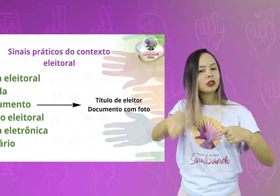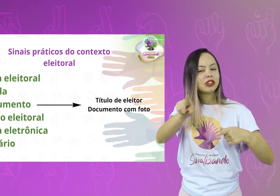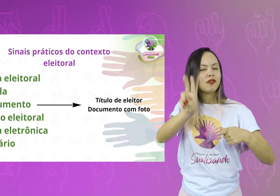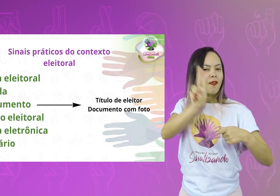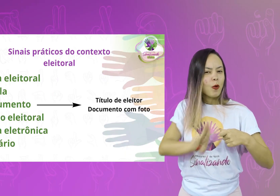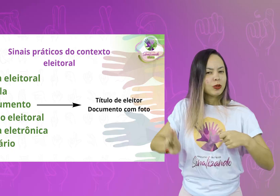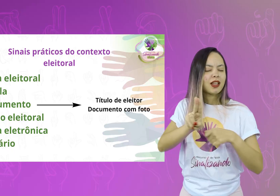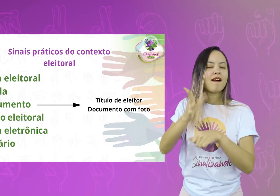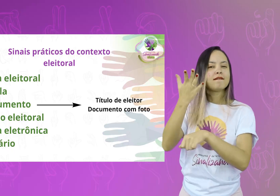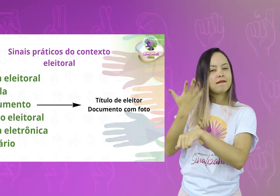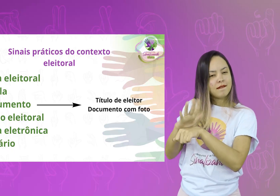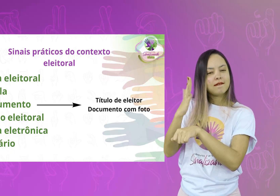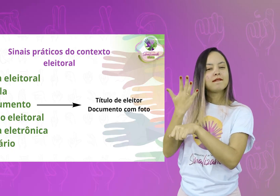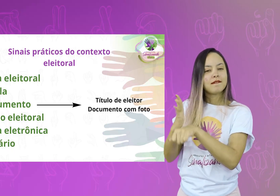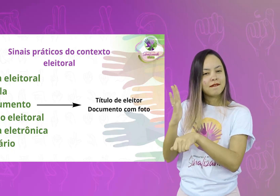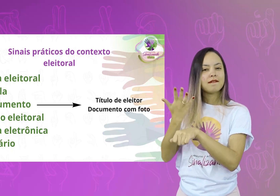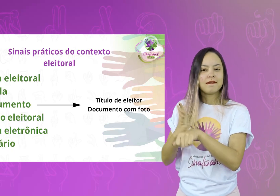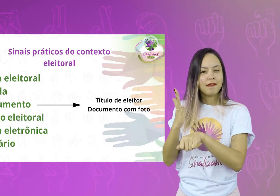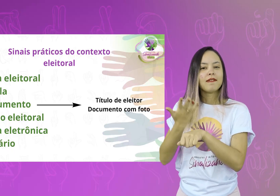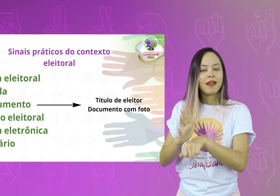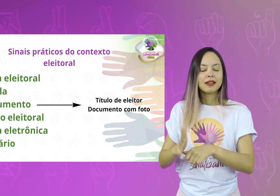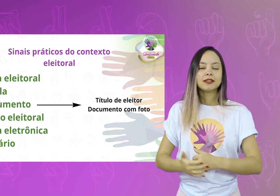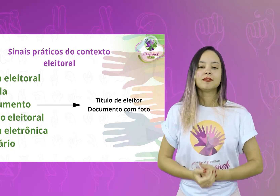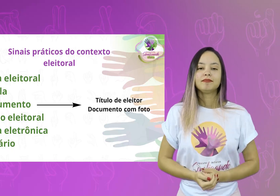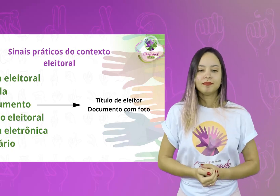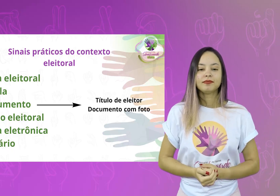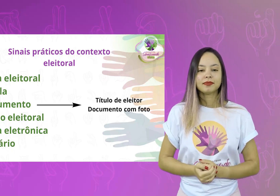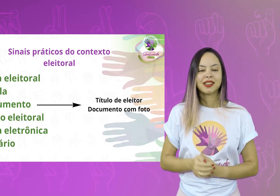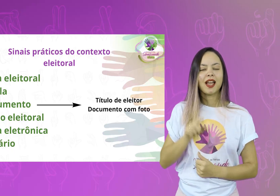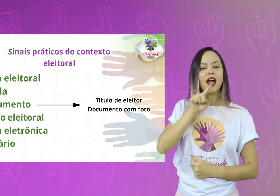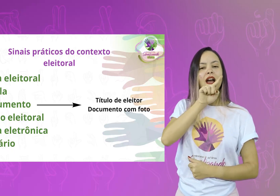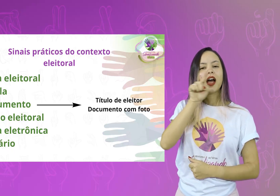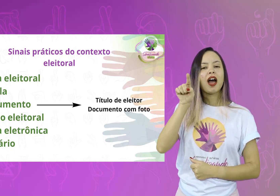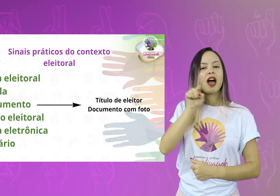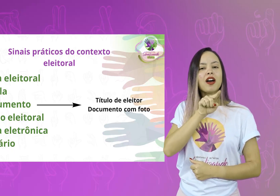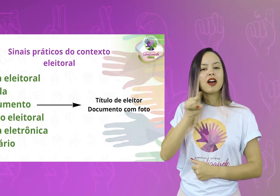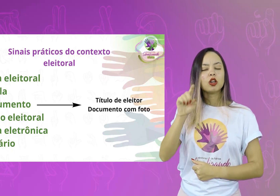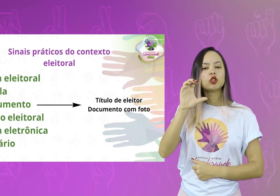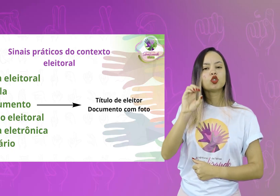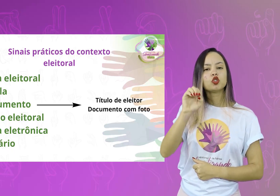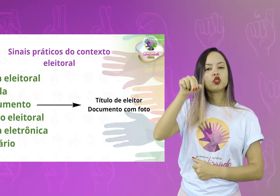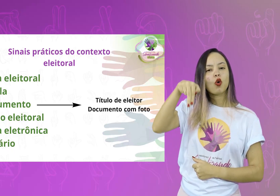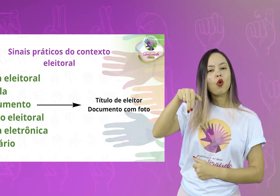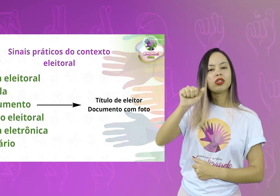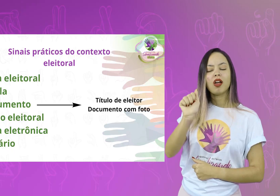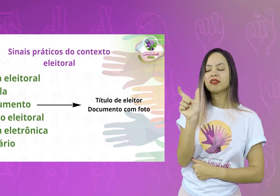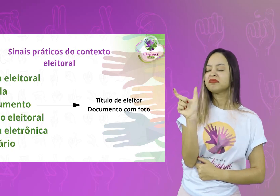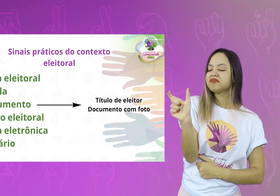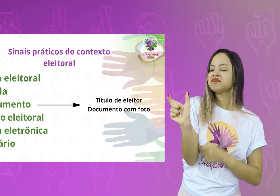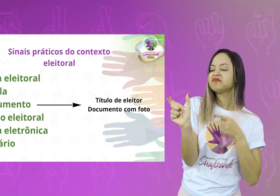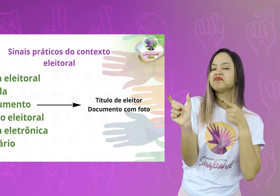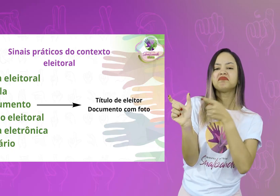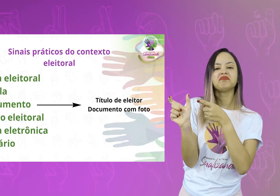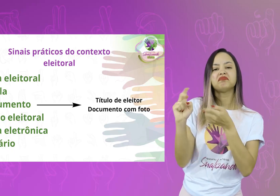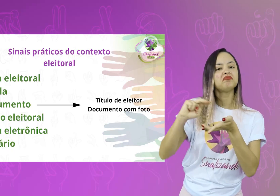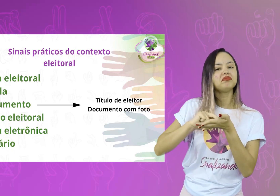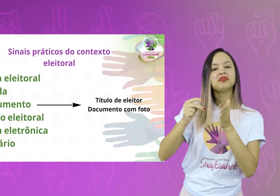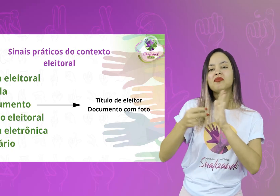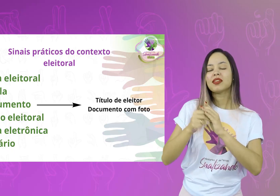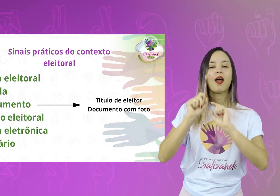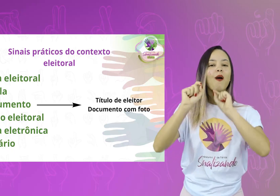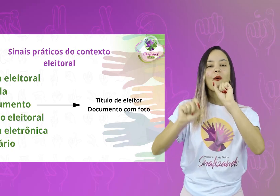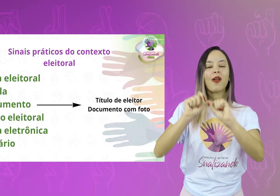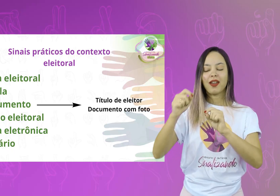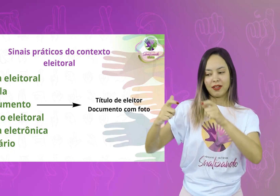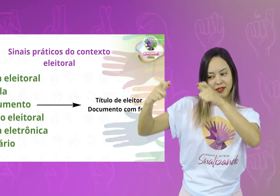Agora, os sinais que é mais na prática, vocês vão entender. Ó, zona. Essa